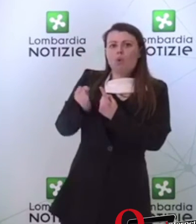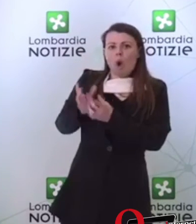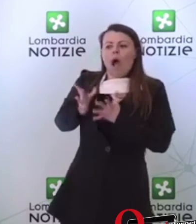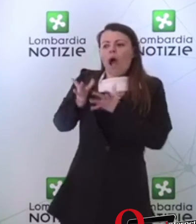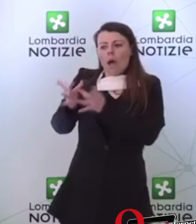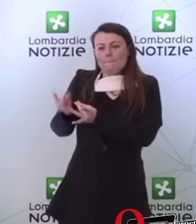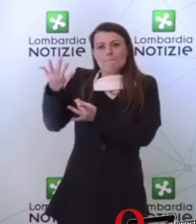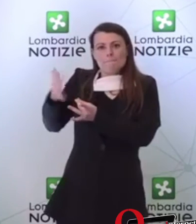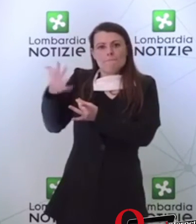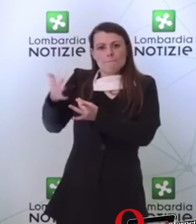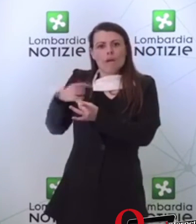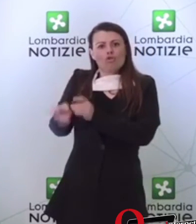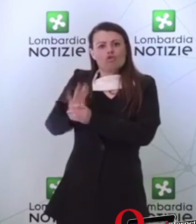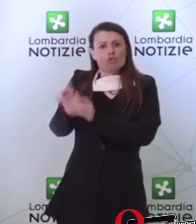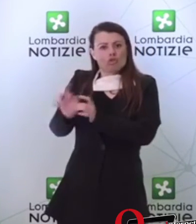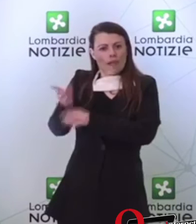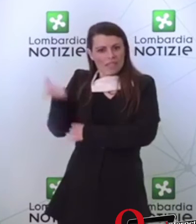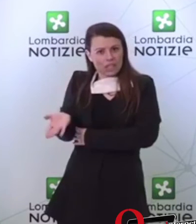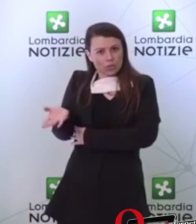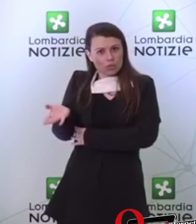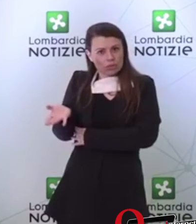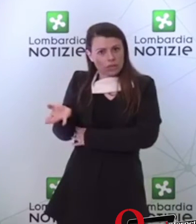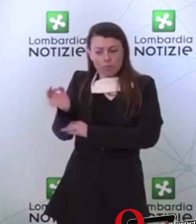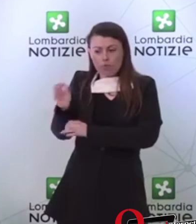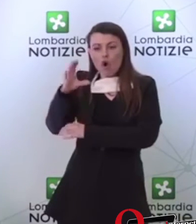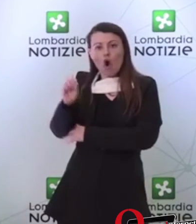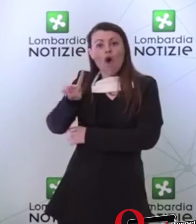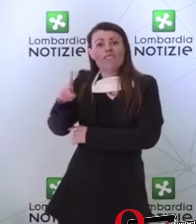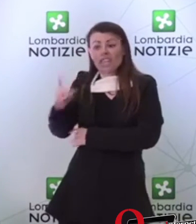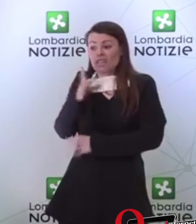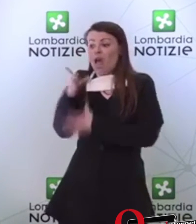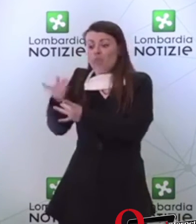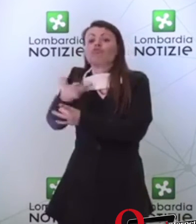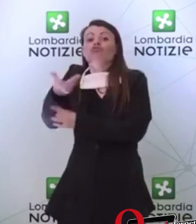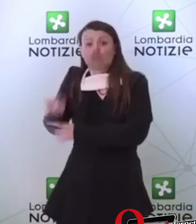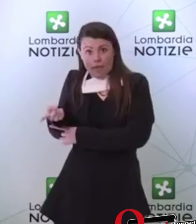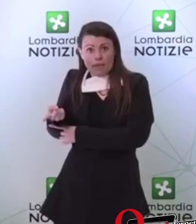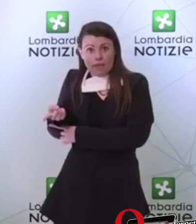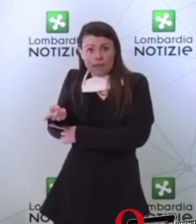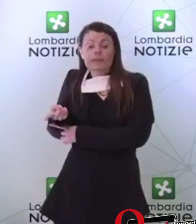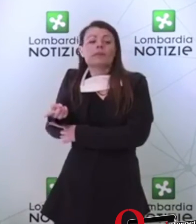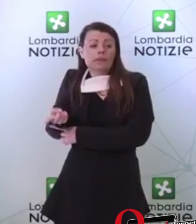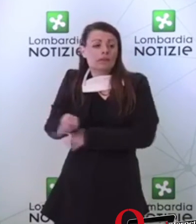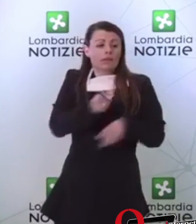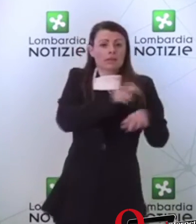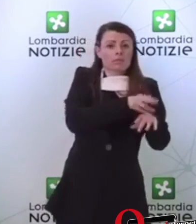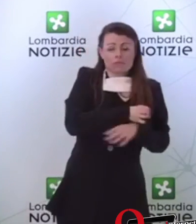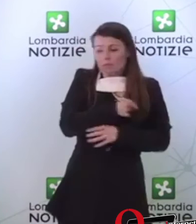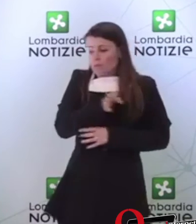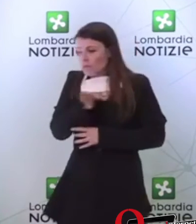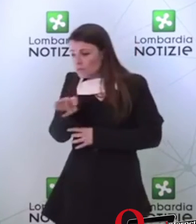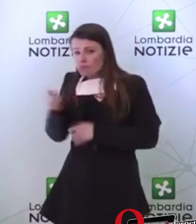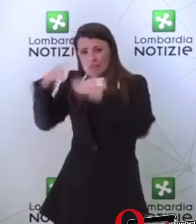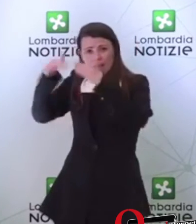portatori positivi di virus Covid, andranno presso le abitazioni, li